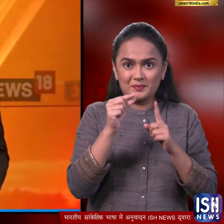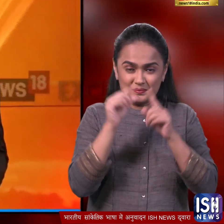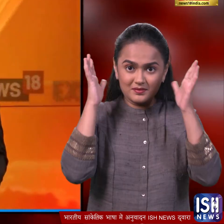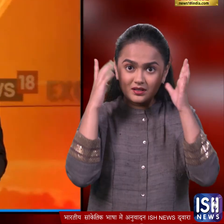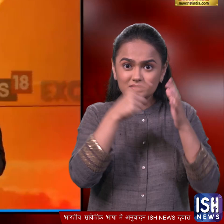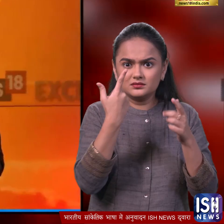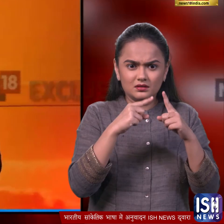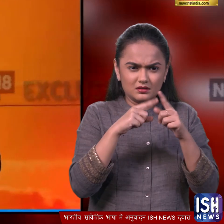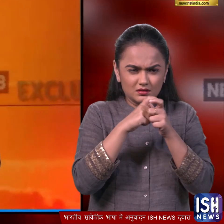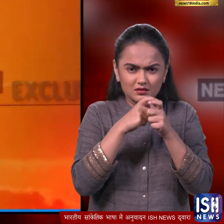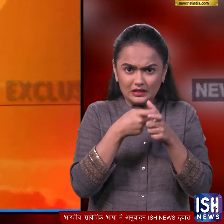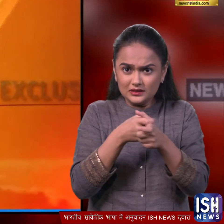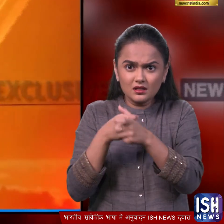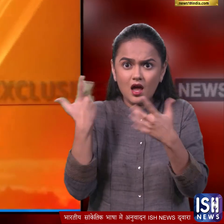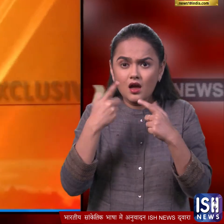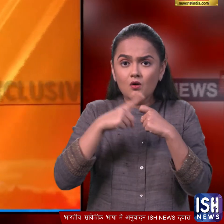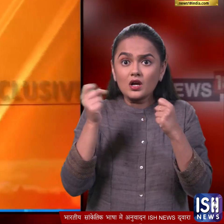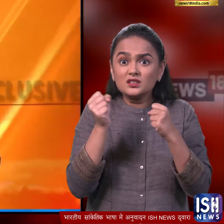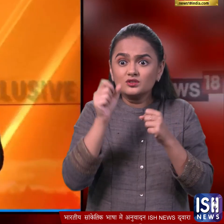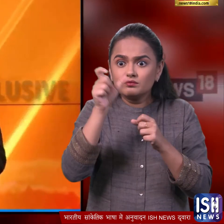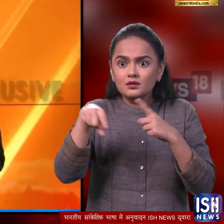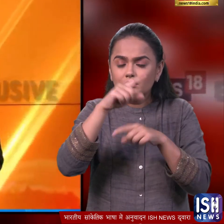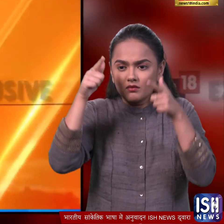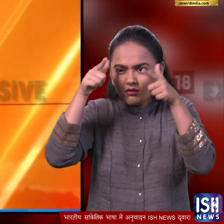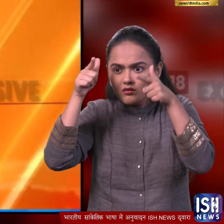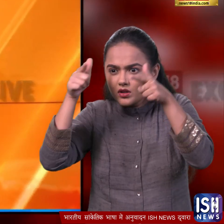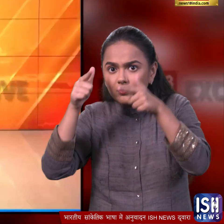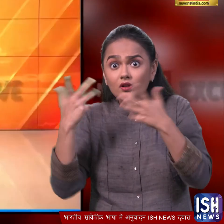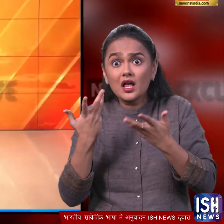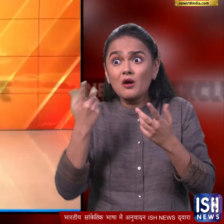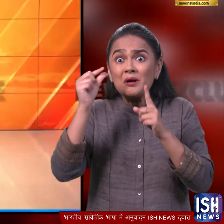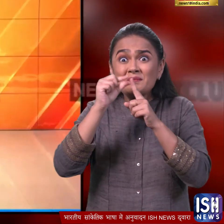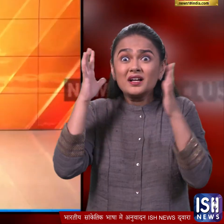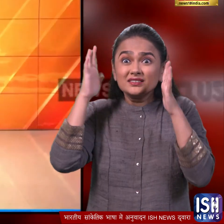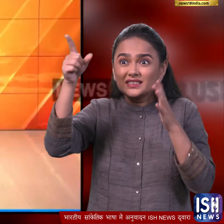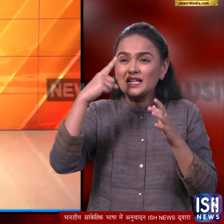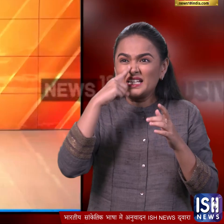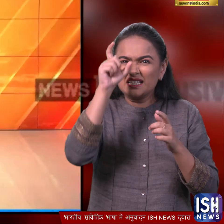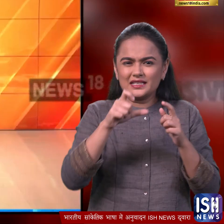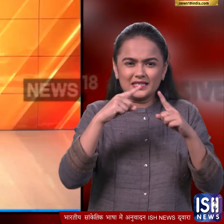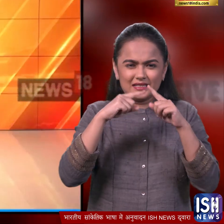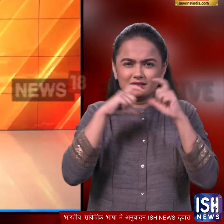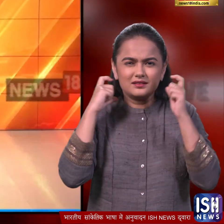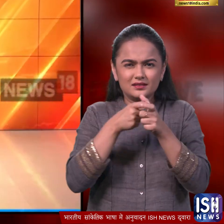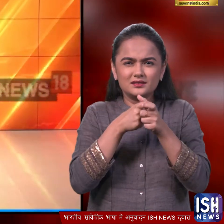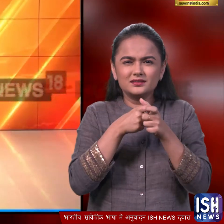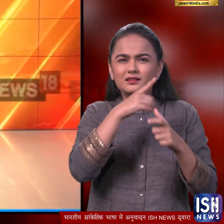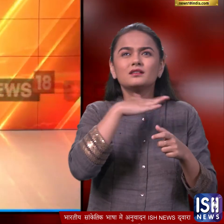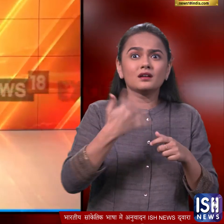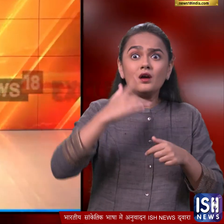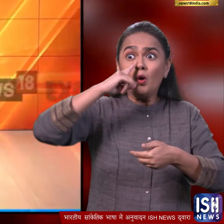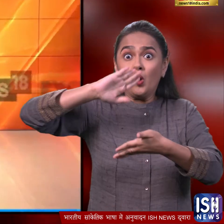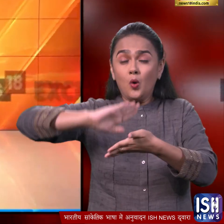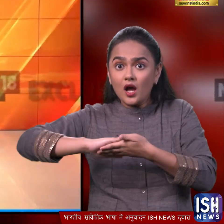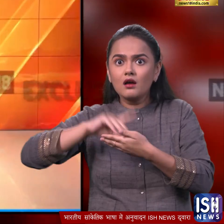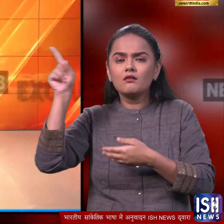बीच पाकिस्तान आतंक के नाम पर कैसे कश्मीर के युवाओं को गुमराह कर रहा है, इसकी गवाही खुद पाकिस्तान से भारत पहुंची हिजबुल मुजाहिदीन के एक